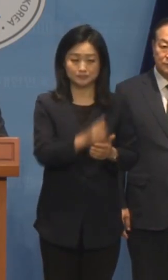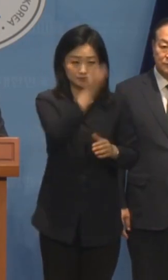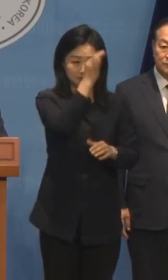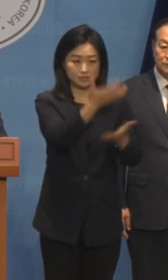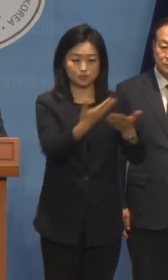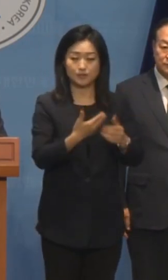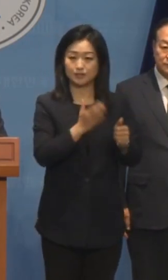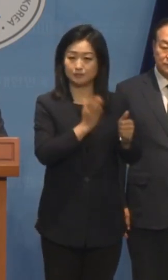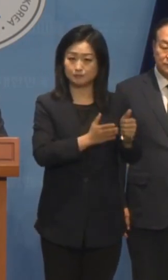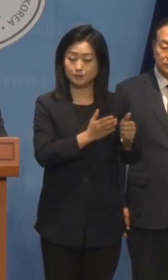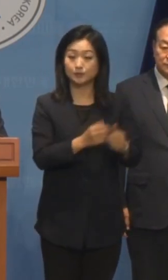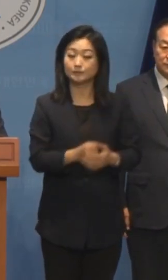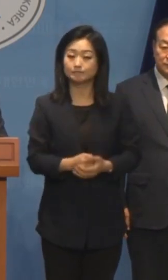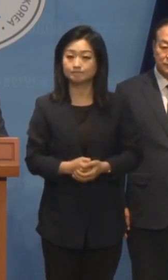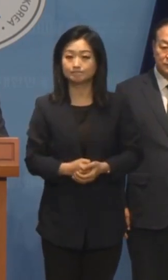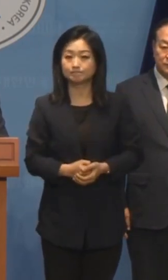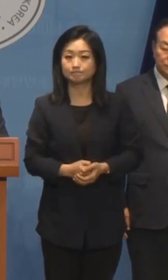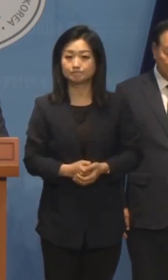사과하라.